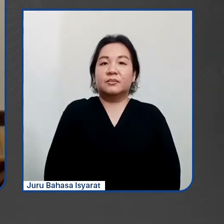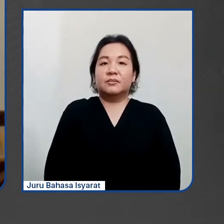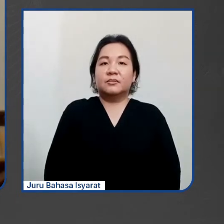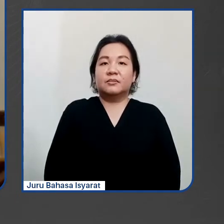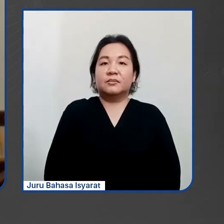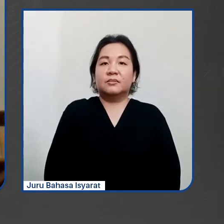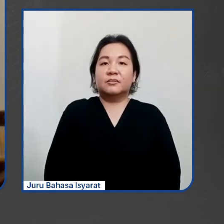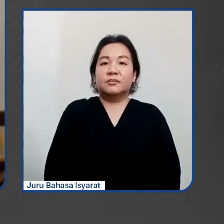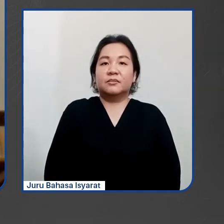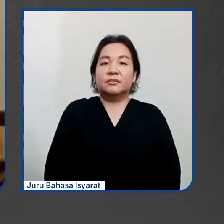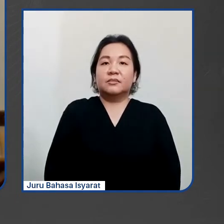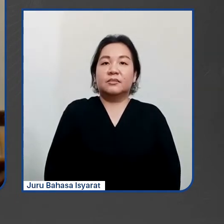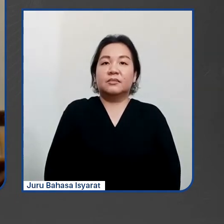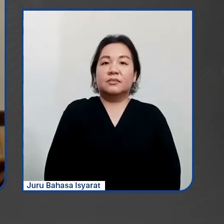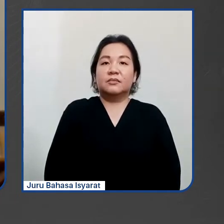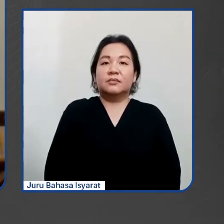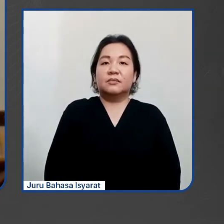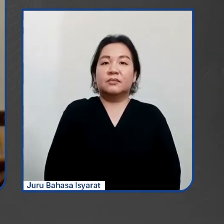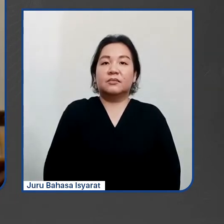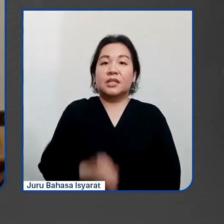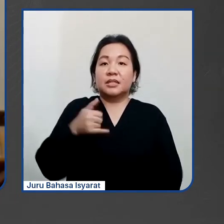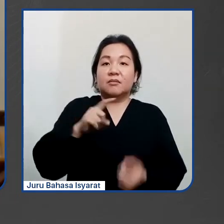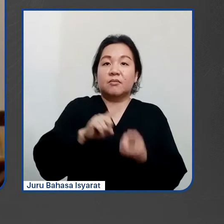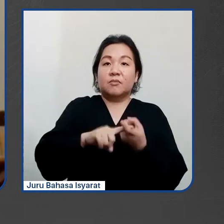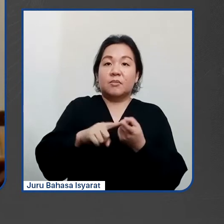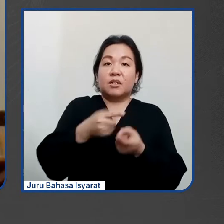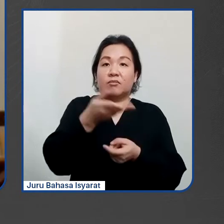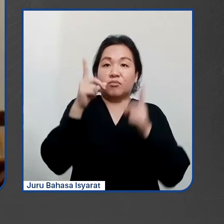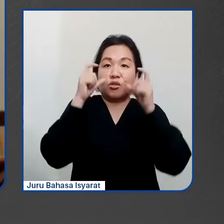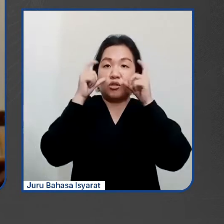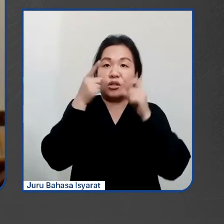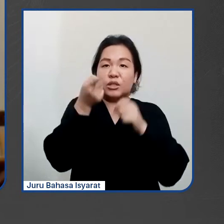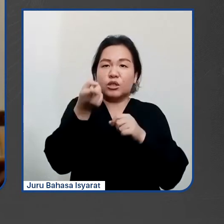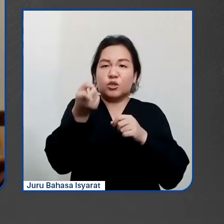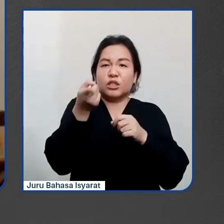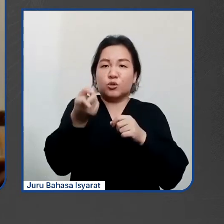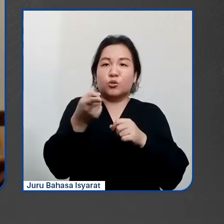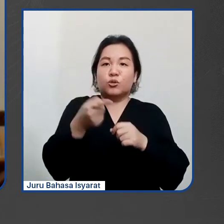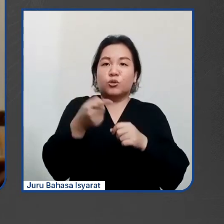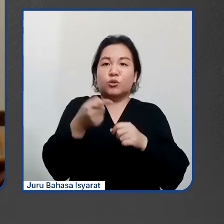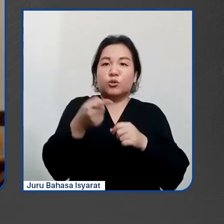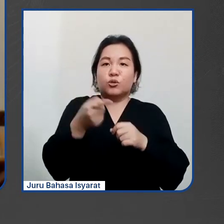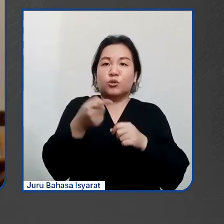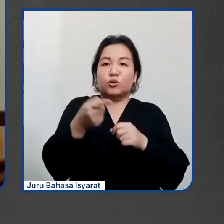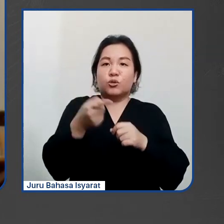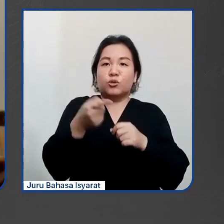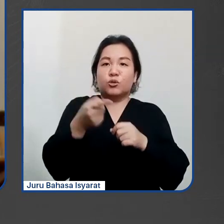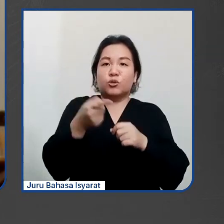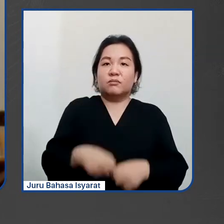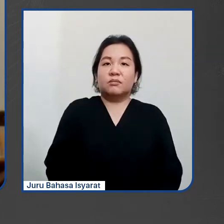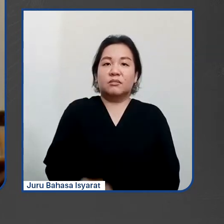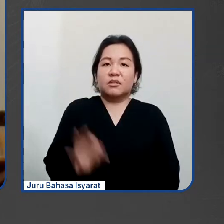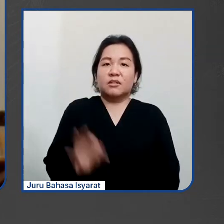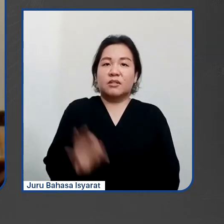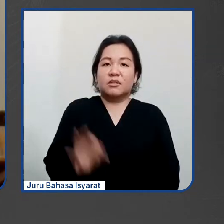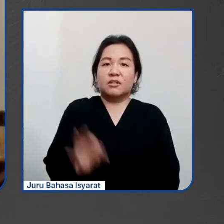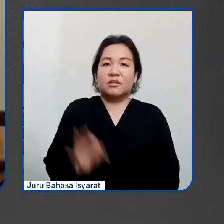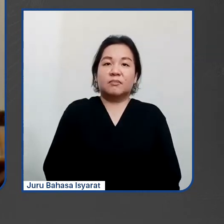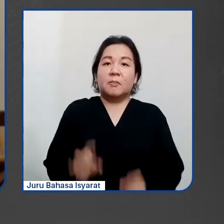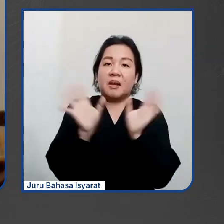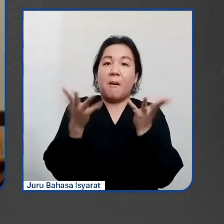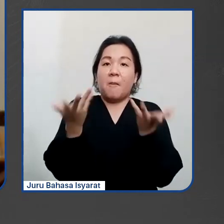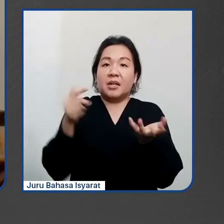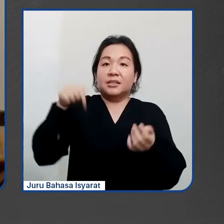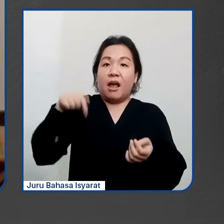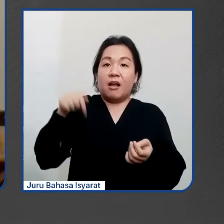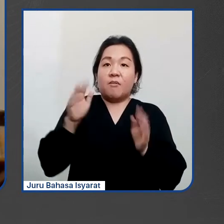jadi tema-temanya pop gitu. Jadi tidak ada perubahan. Hanya bedanya sekarang banyak banget